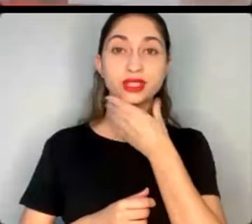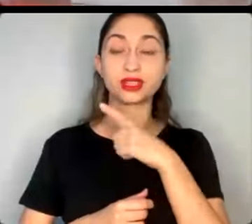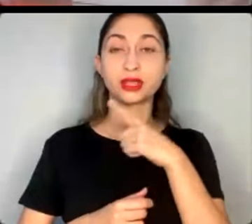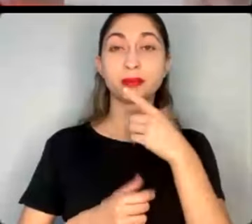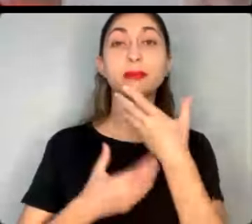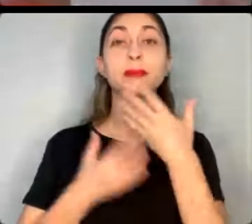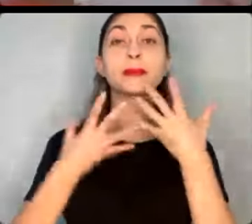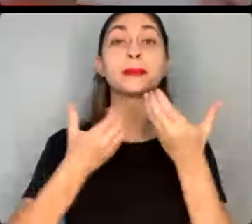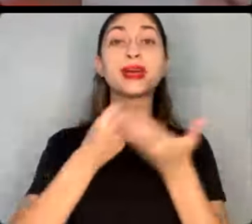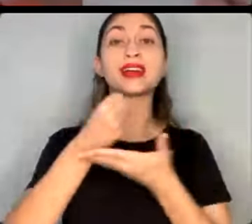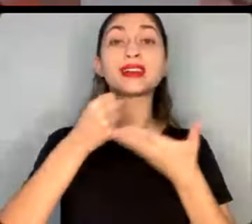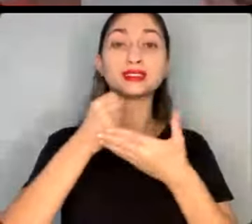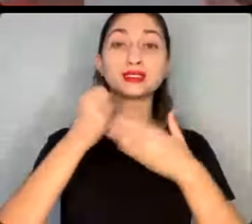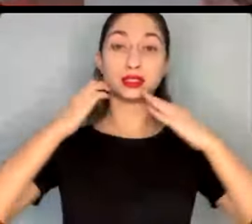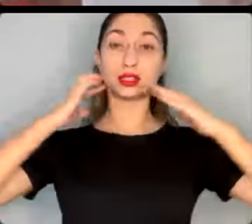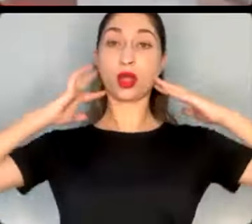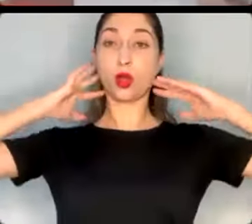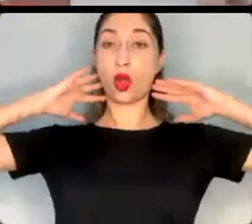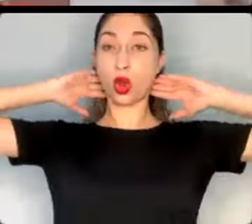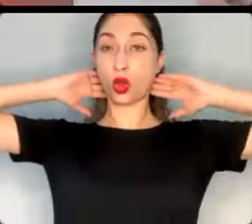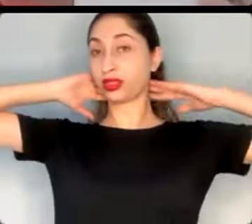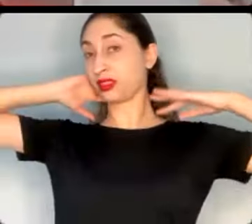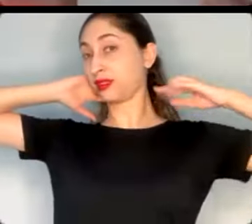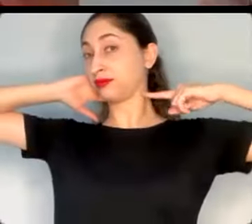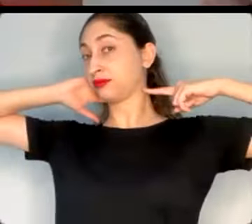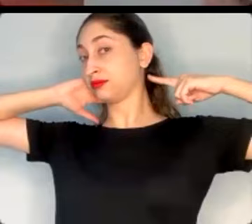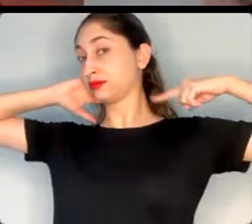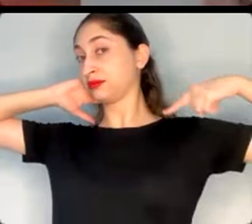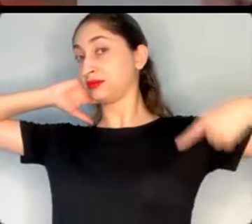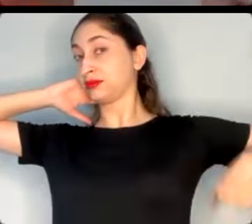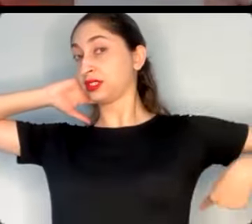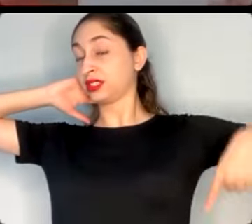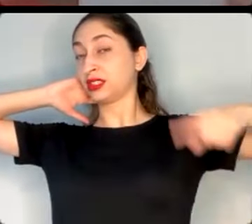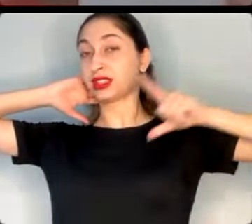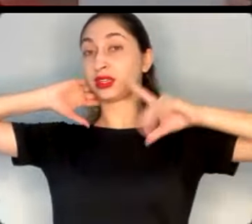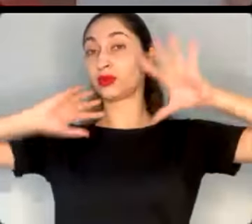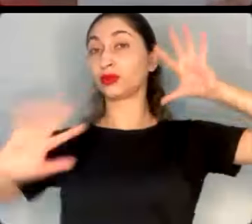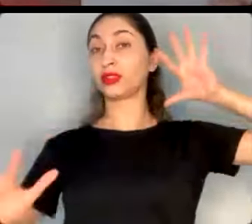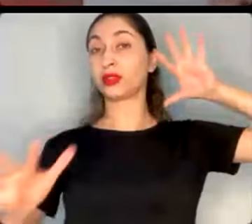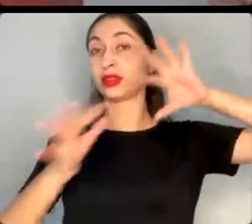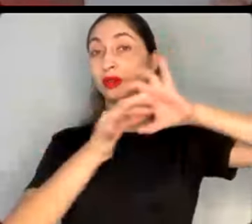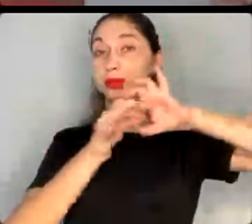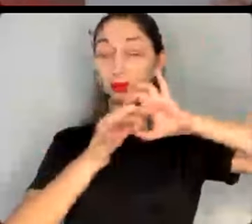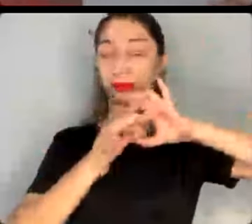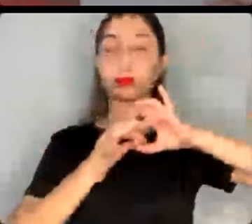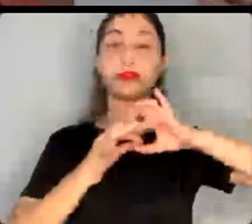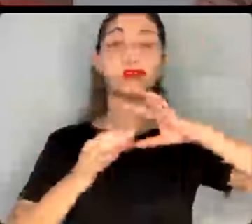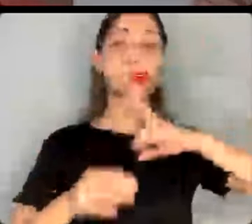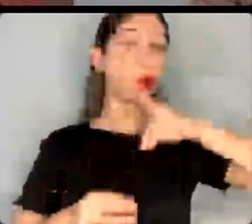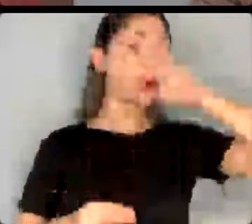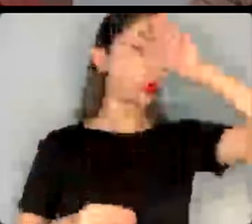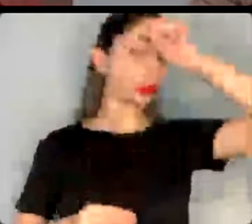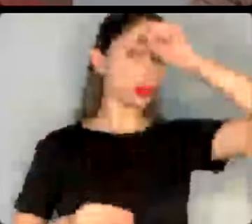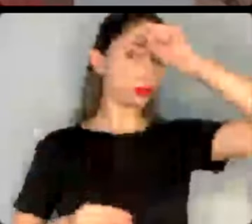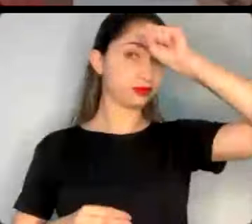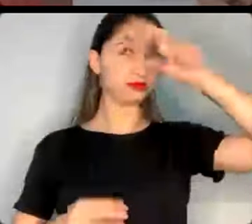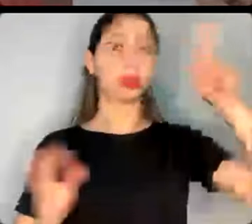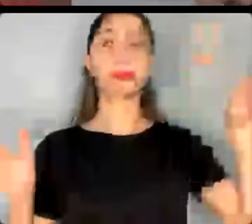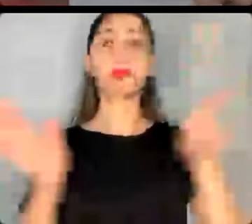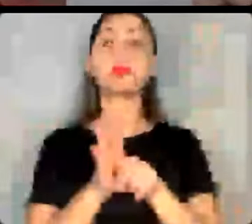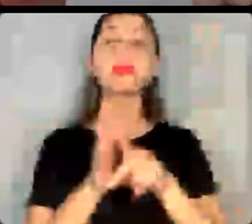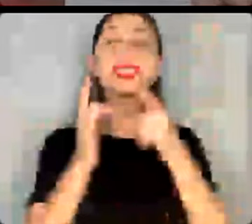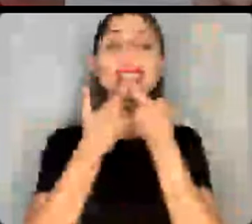coluna vertebral de um modo geral, porque tem uma conexão muito grande a oclusão dos dentes com